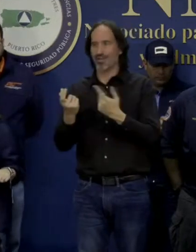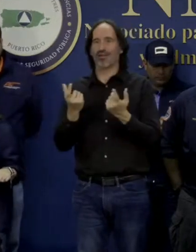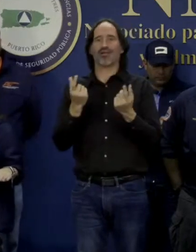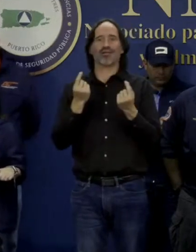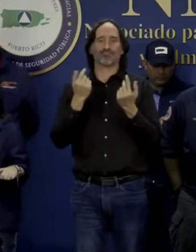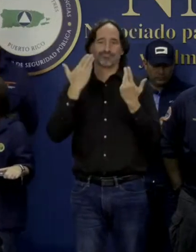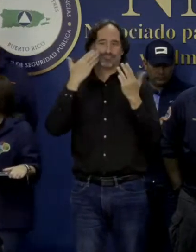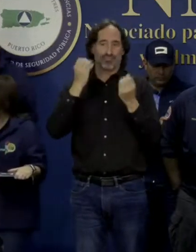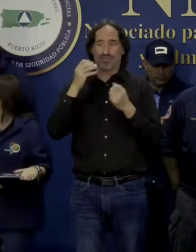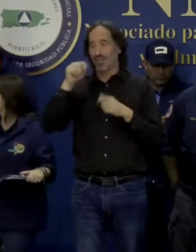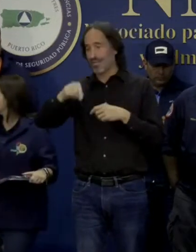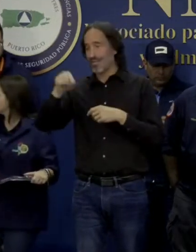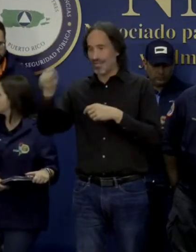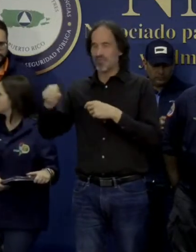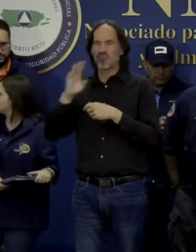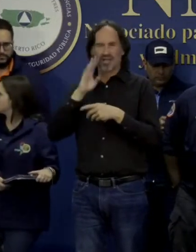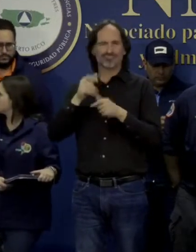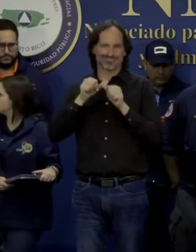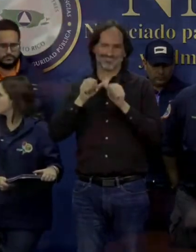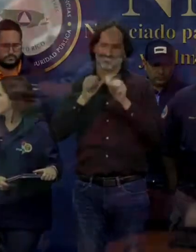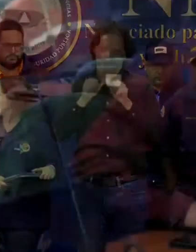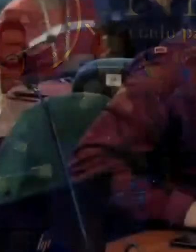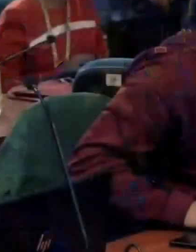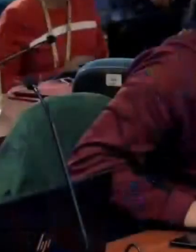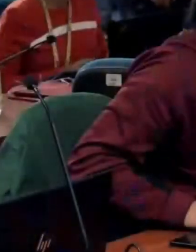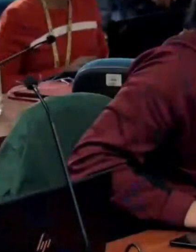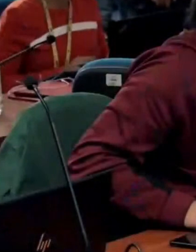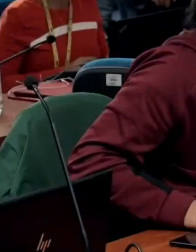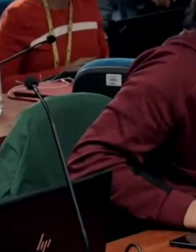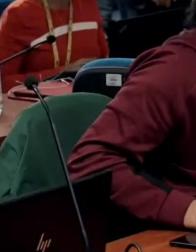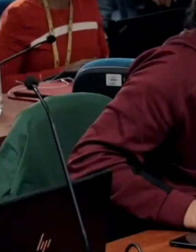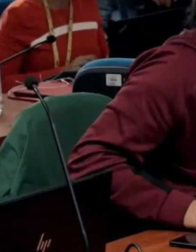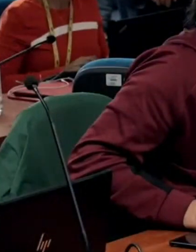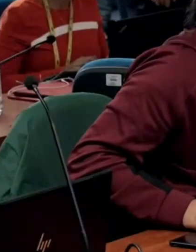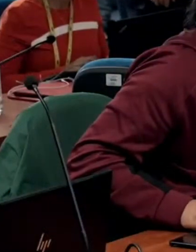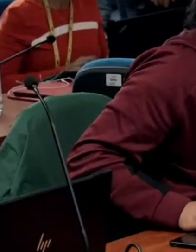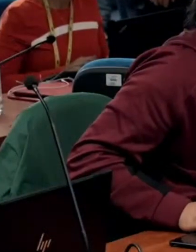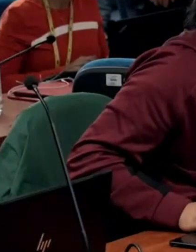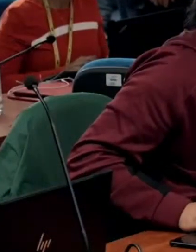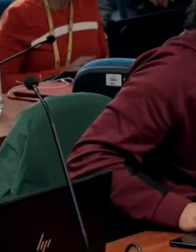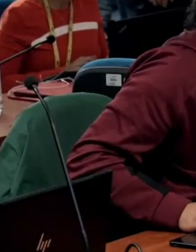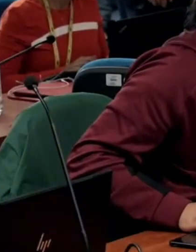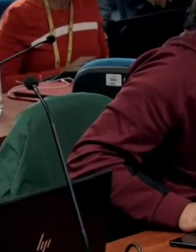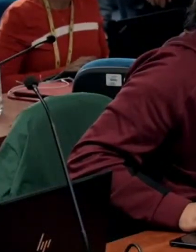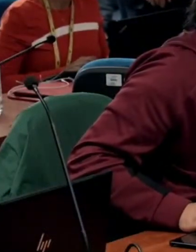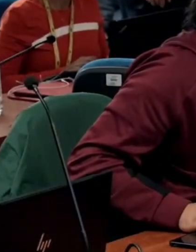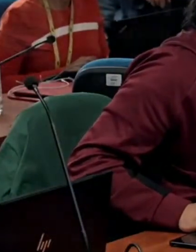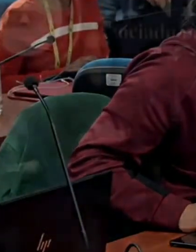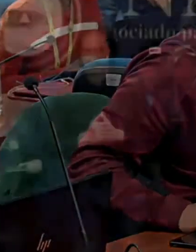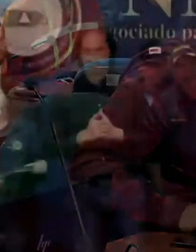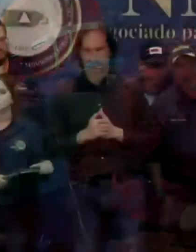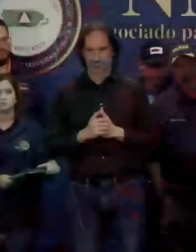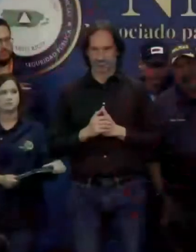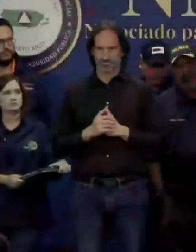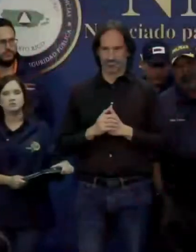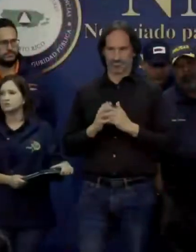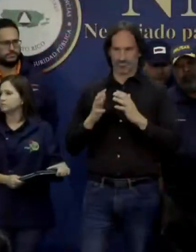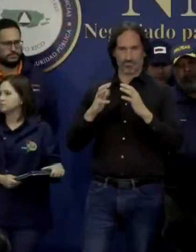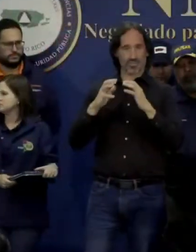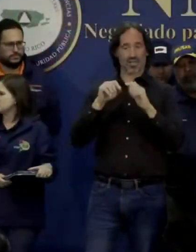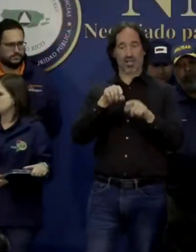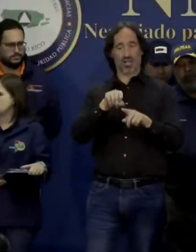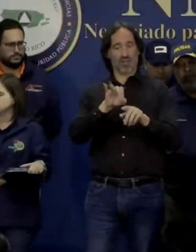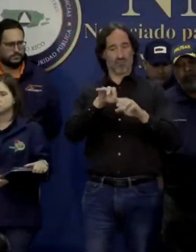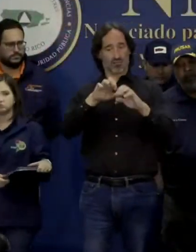un assessment más detallado de lo que ha ocurrido. En el caso del tanque colapsado, ¿cuál fue la inversión que se había dedicado a eso?